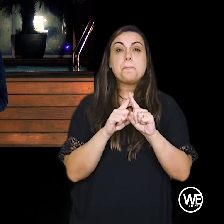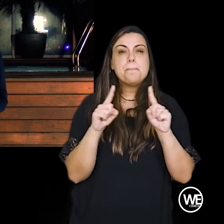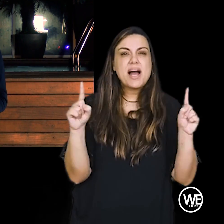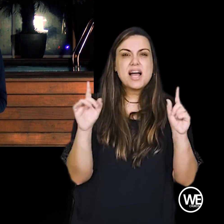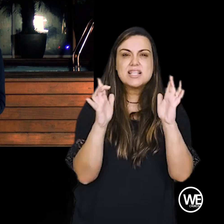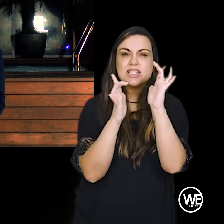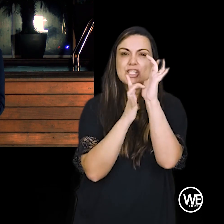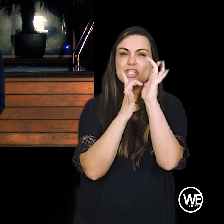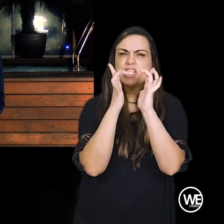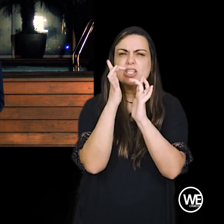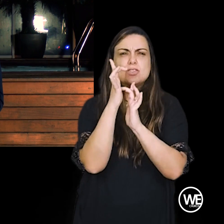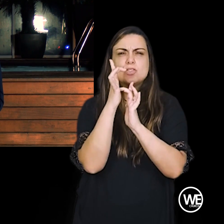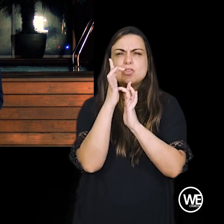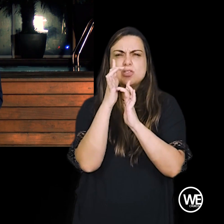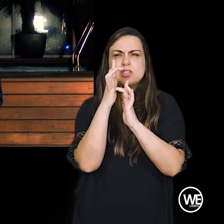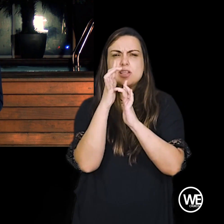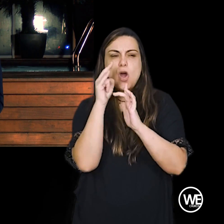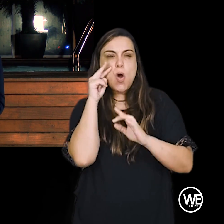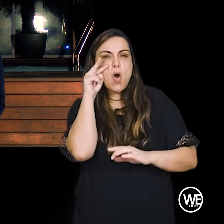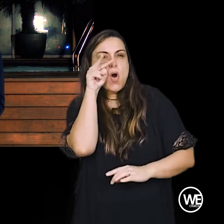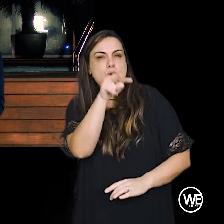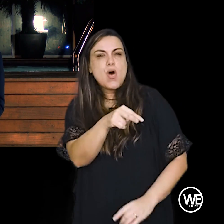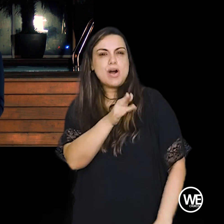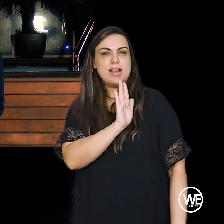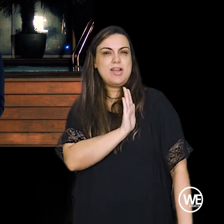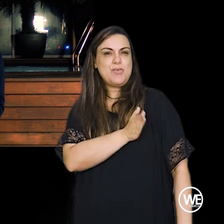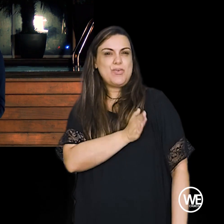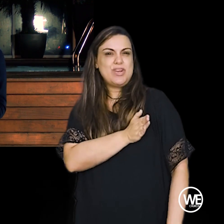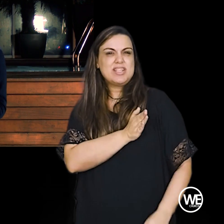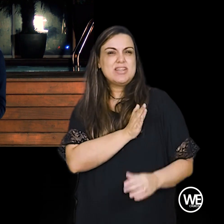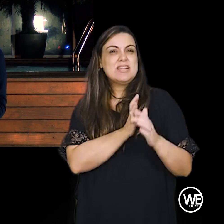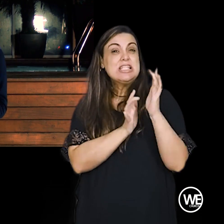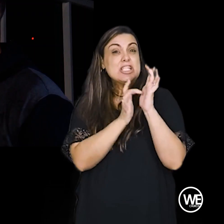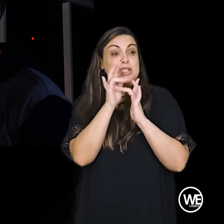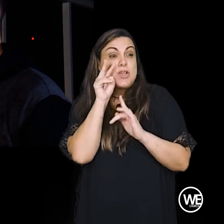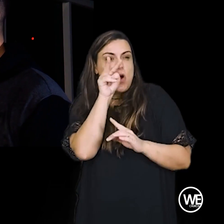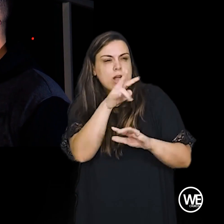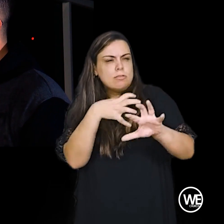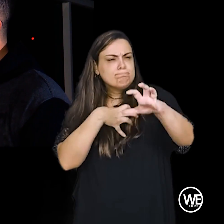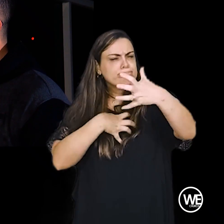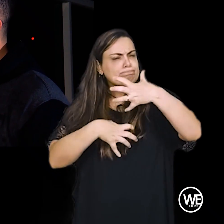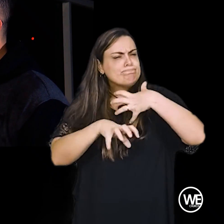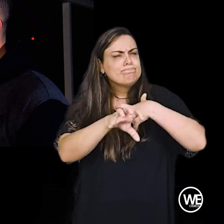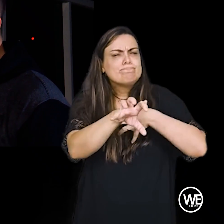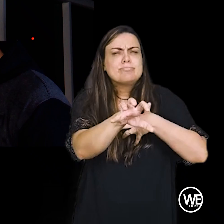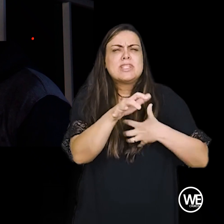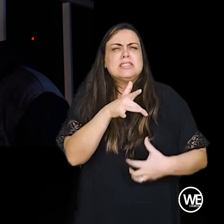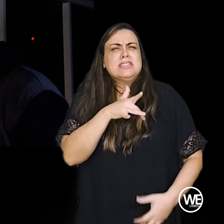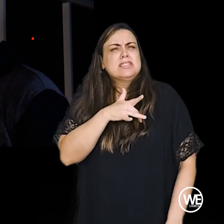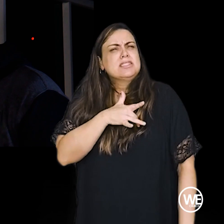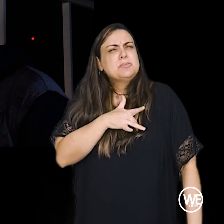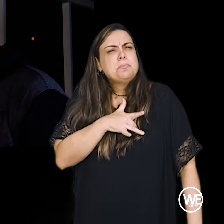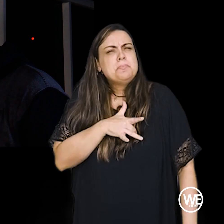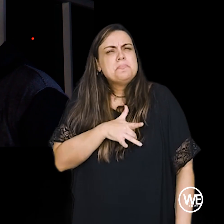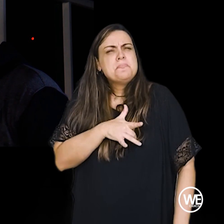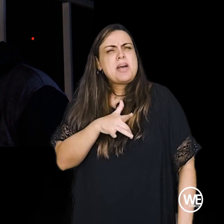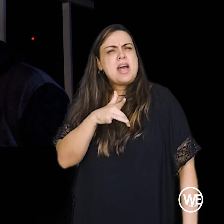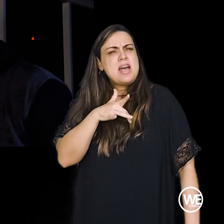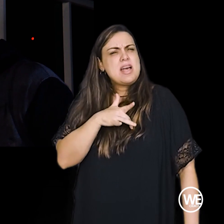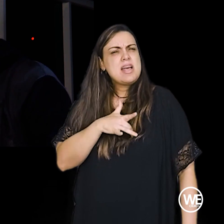Mas Cristo, ele olhou no coração daquele homem. Ele olhou com um olhar de compaixão. Ele olhou com um olhar de